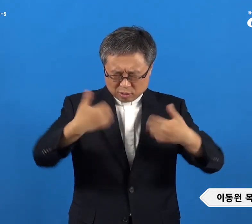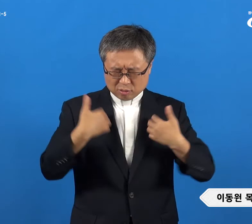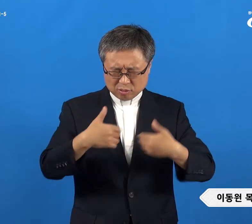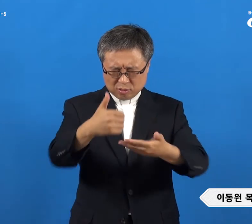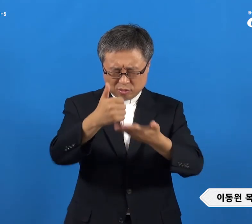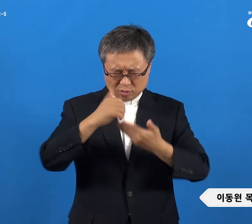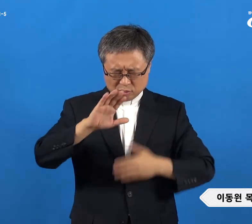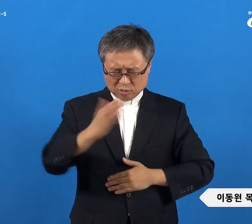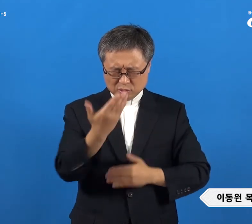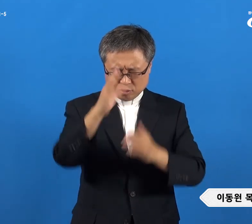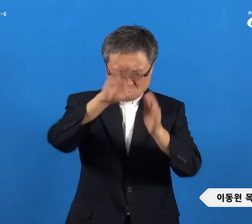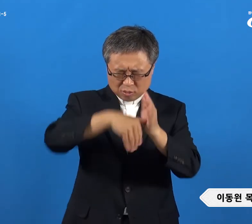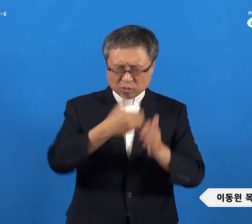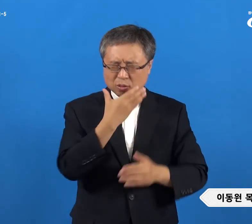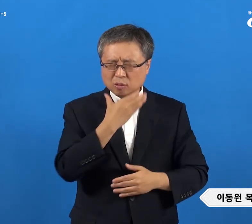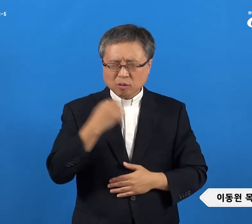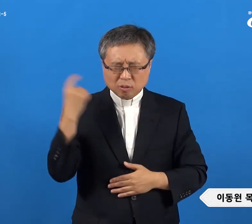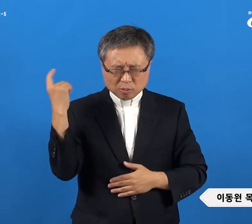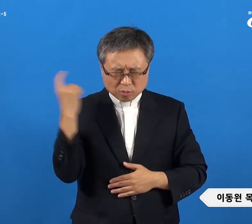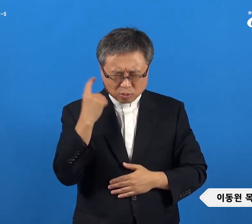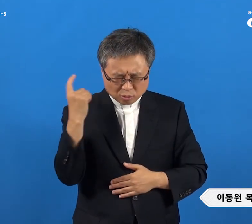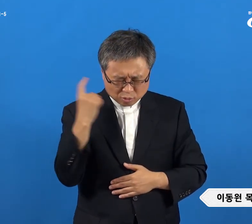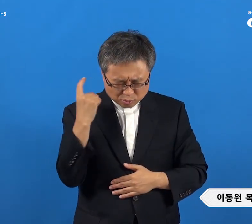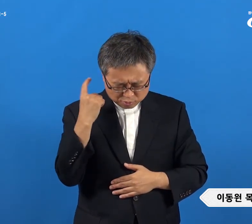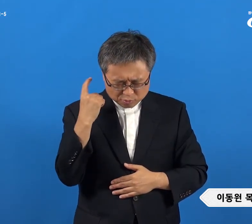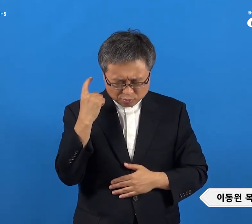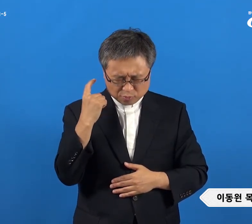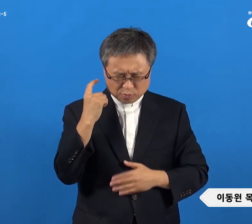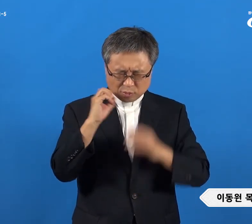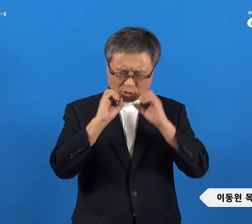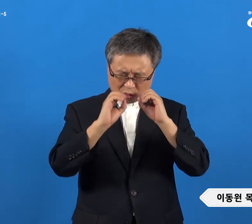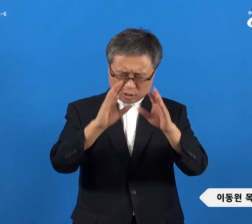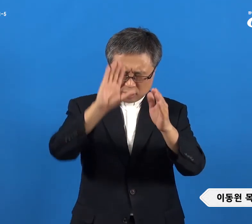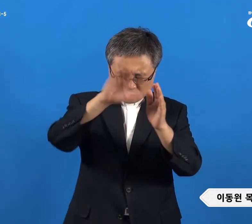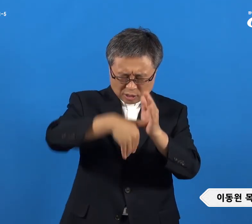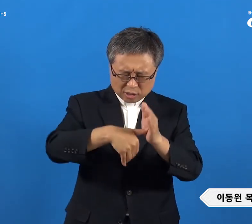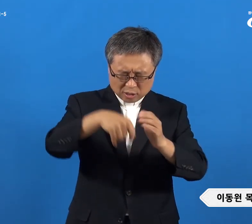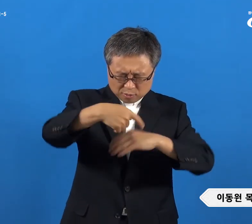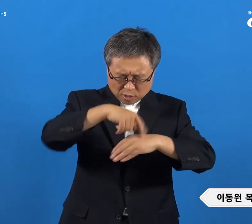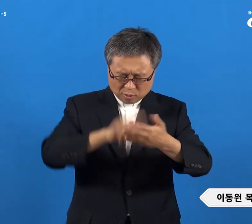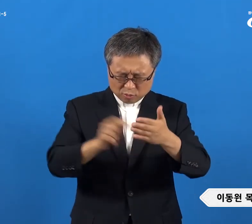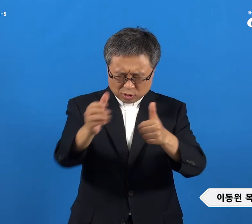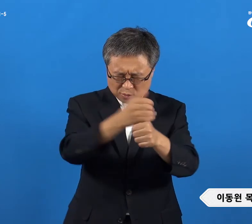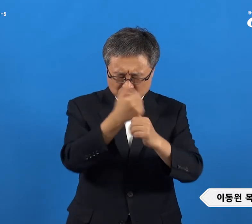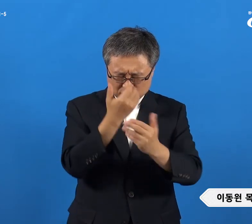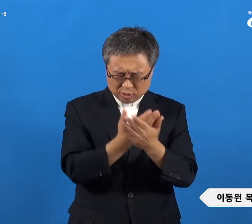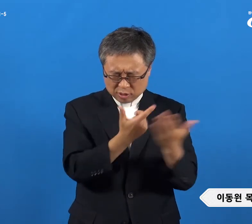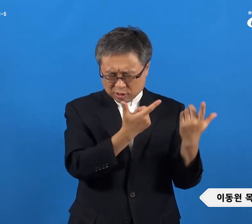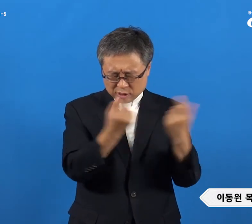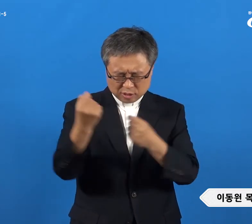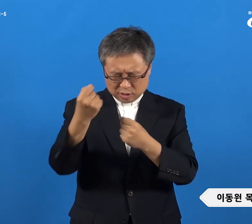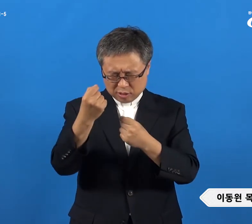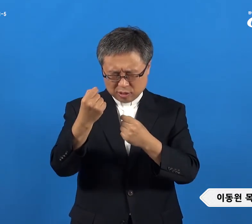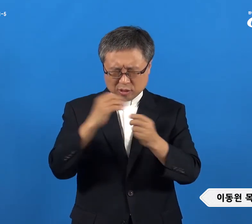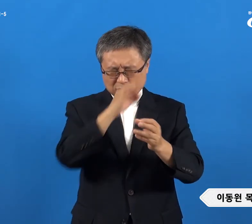수 있도록 그 마음을 지금부터 주께서 붙잡아 달라고 다 함께 통성으로 그 이름을